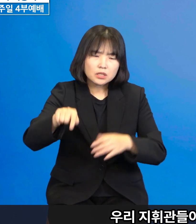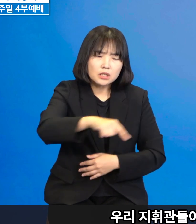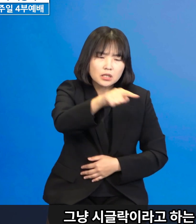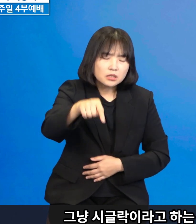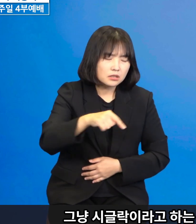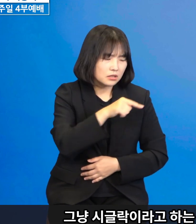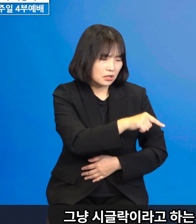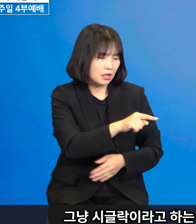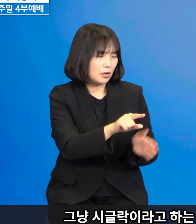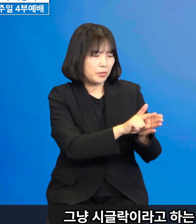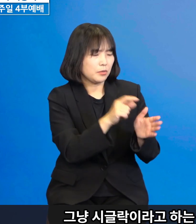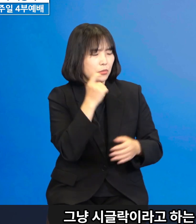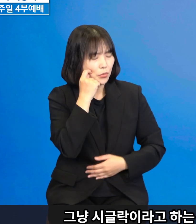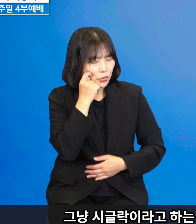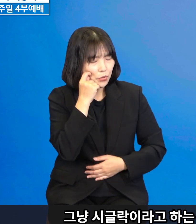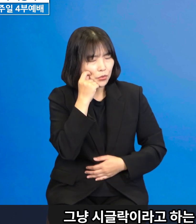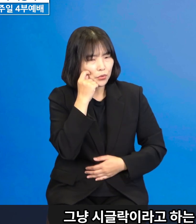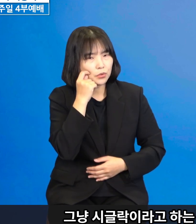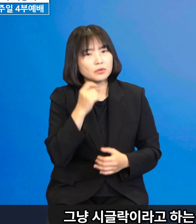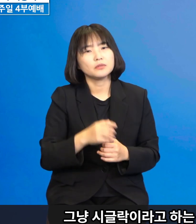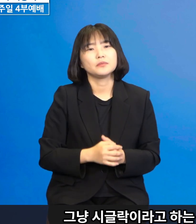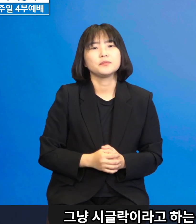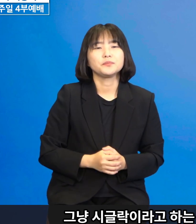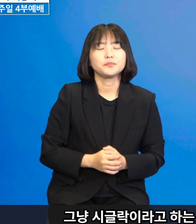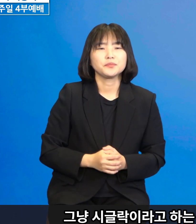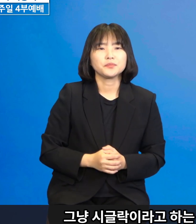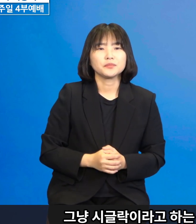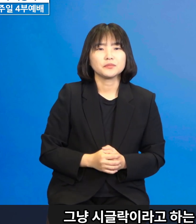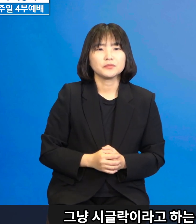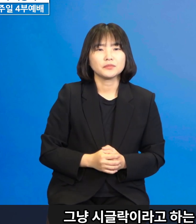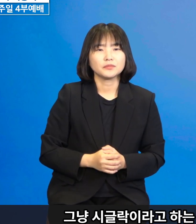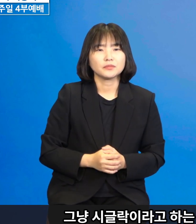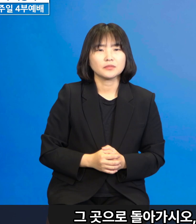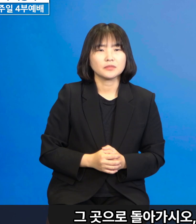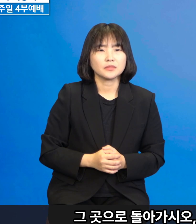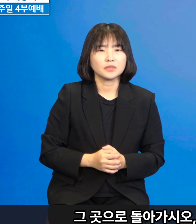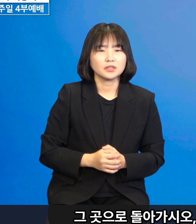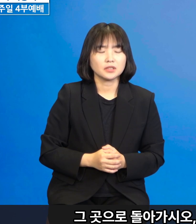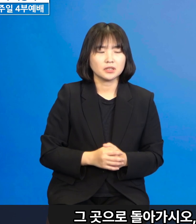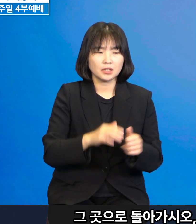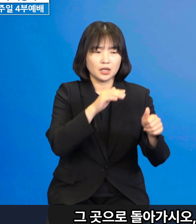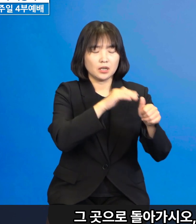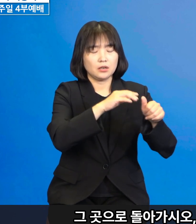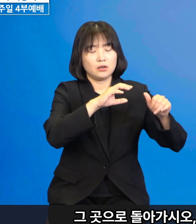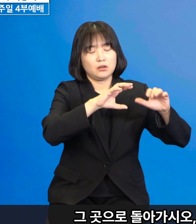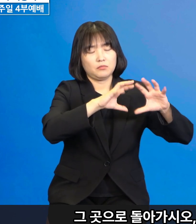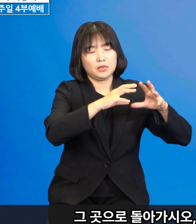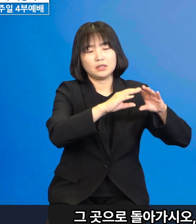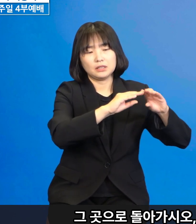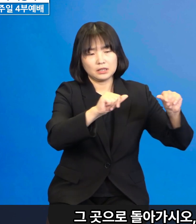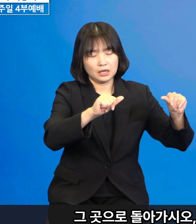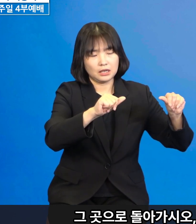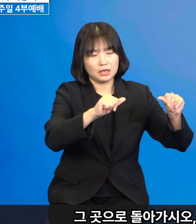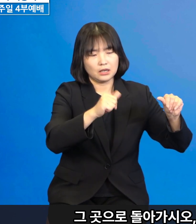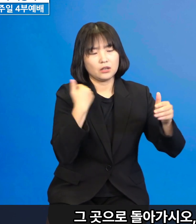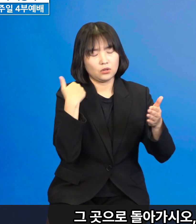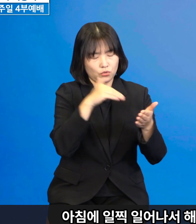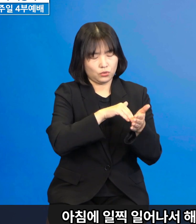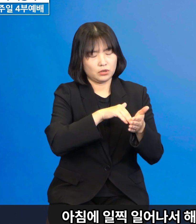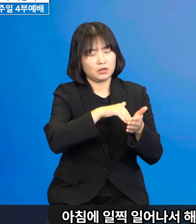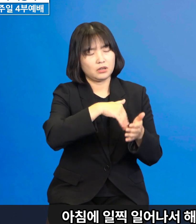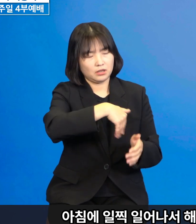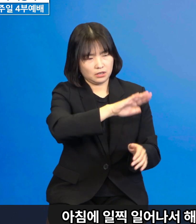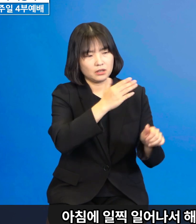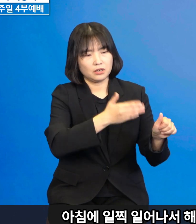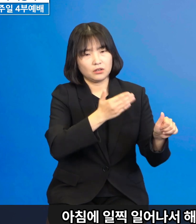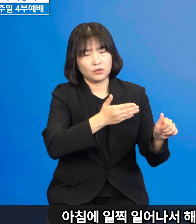못하니 그냥 시글락이라고 하는 그 여전히 블레셋 땅이긴 하지만 글로 돌아가시오. 그것이 10절의 내용이에요.